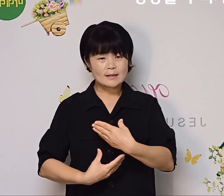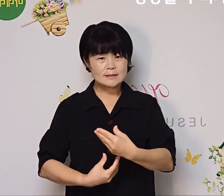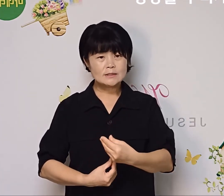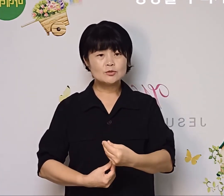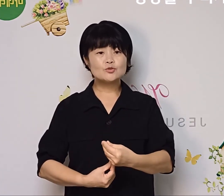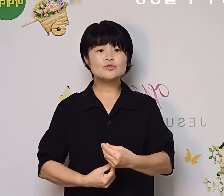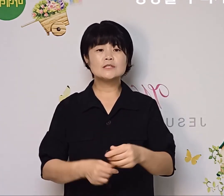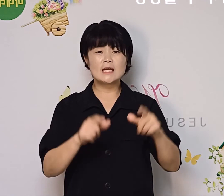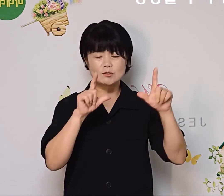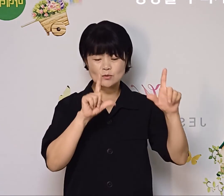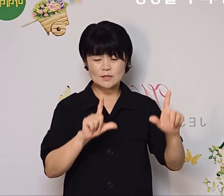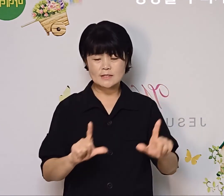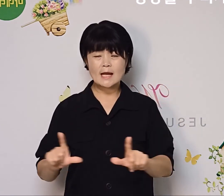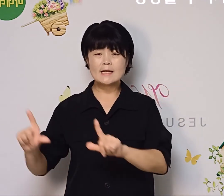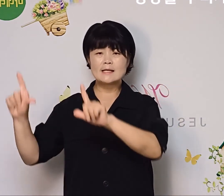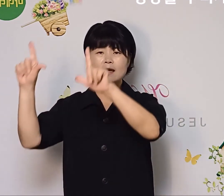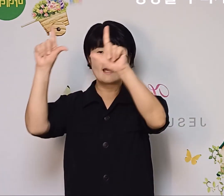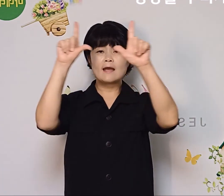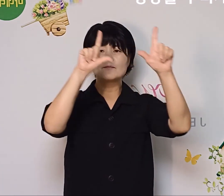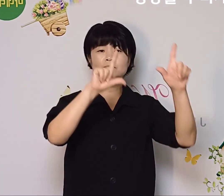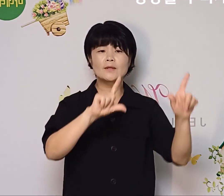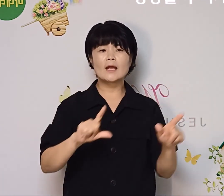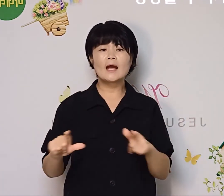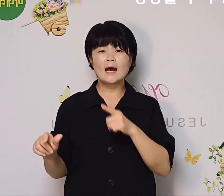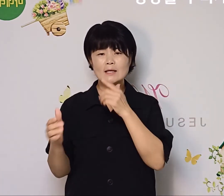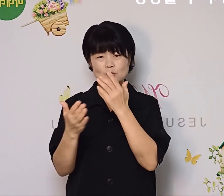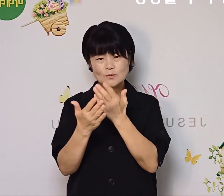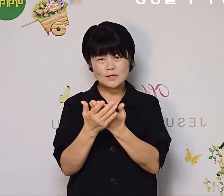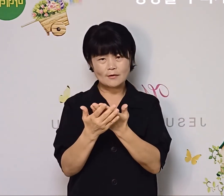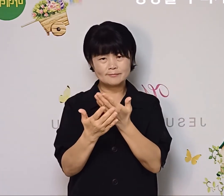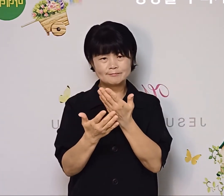평강을 누르게 하소서. 살게 하소서.